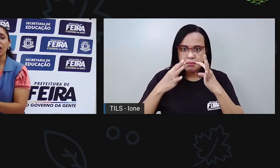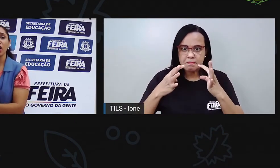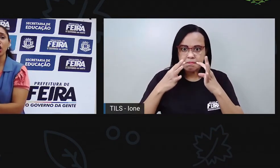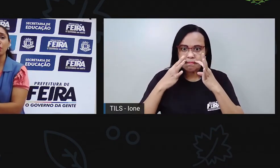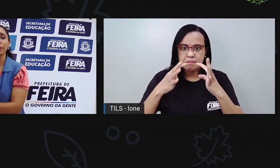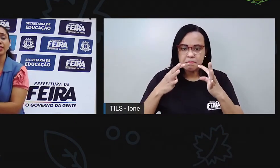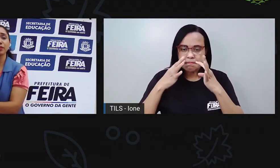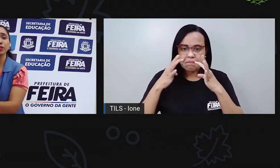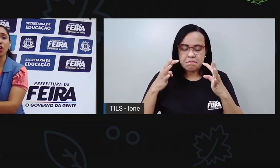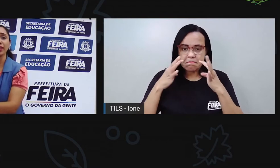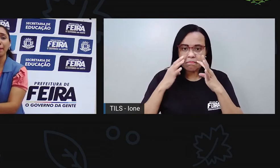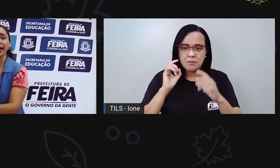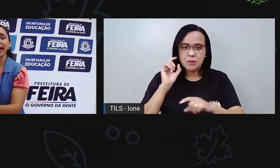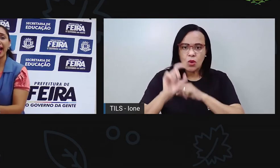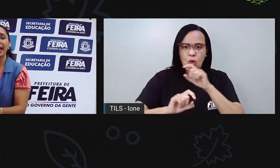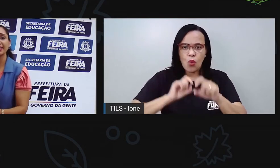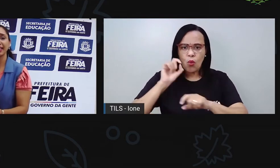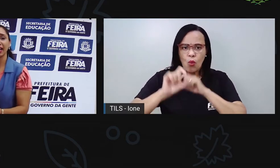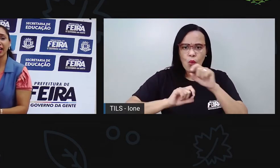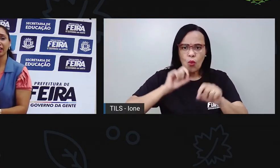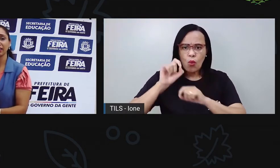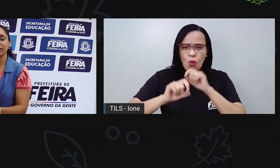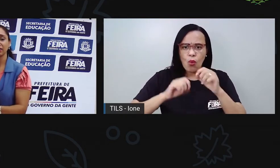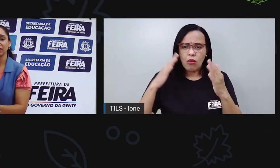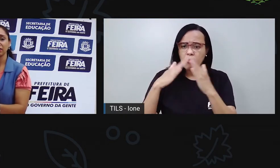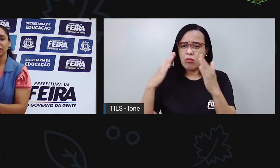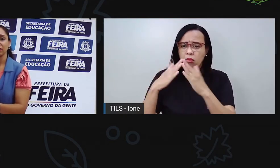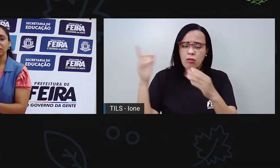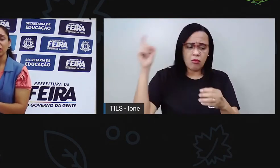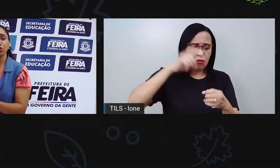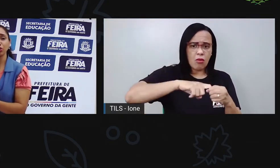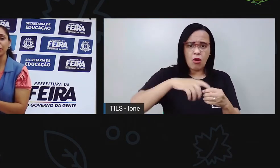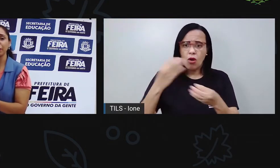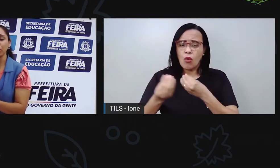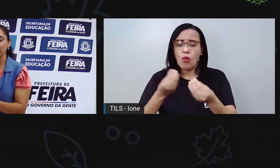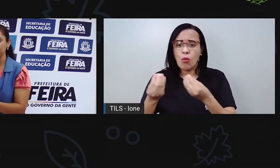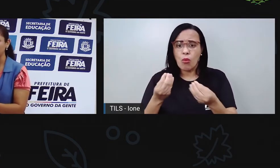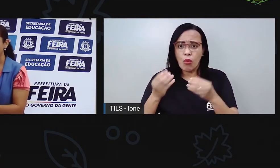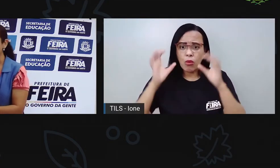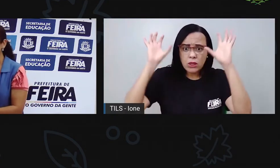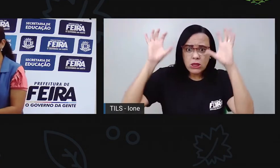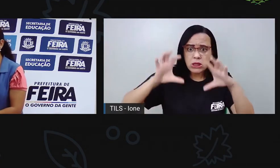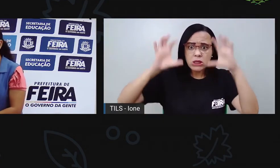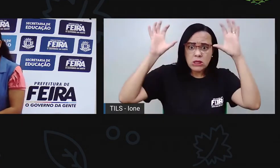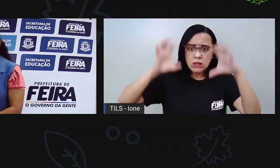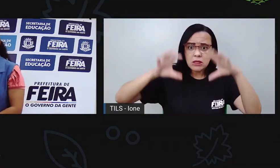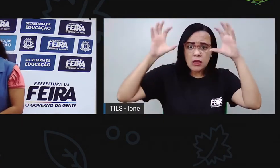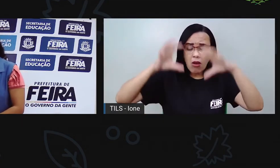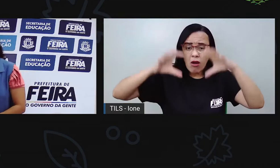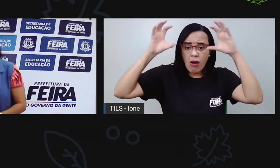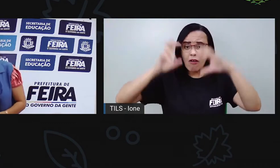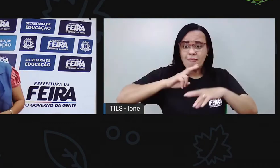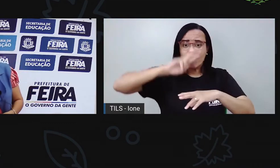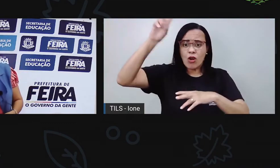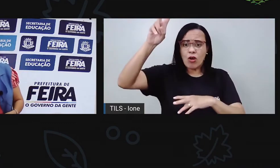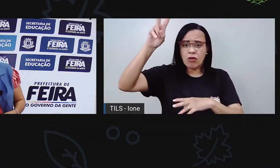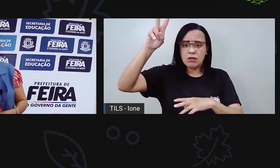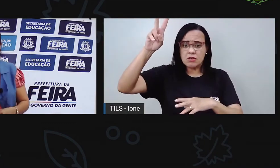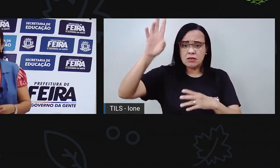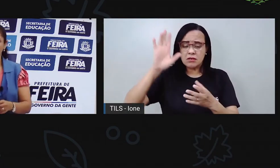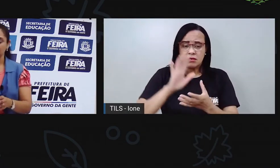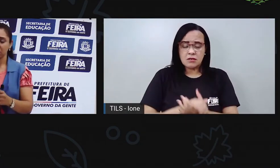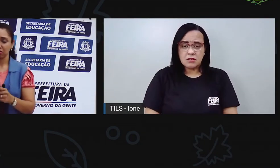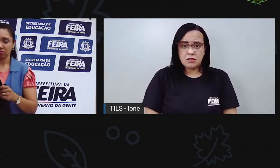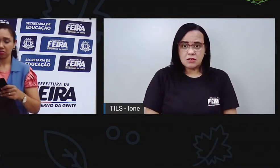E agora como nós vamos voltar para casa? Uma chuva muito forte.